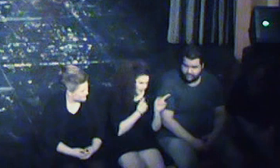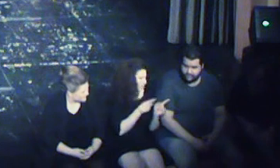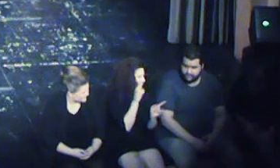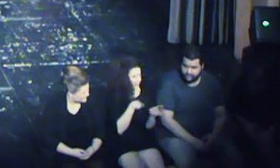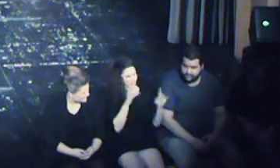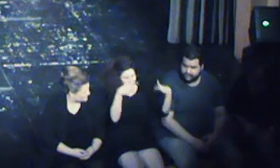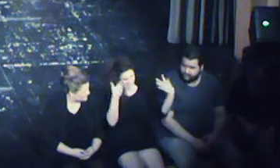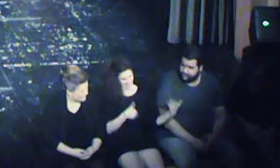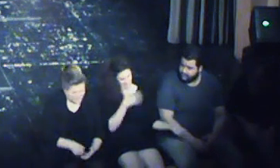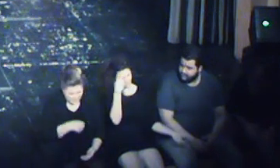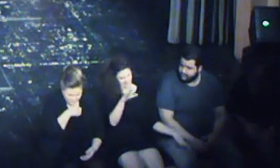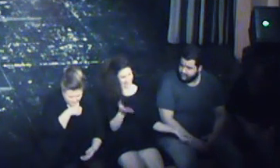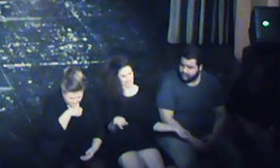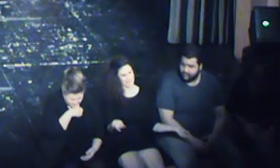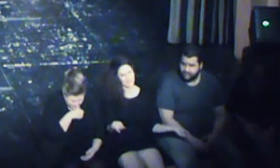has aparecido, mago carao.